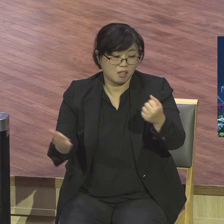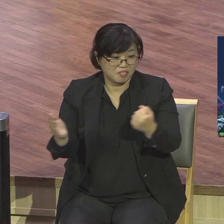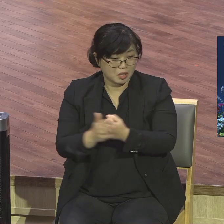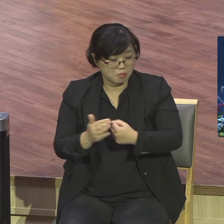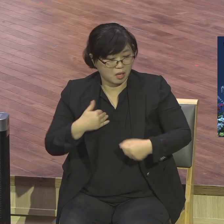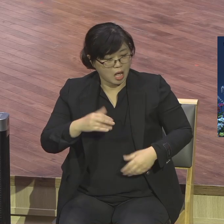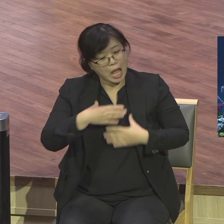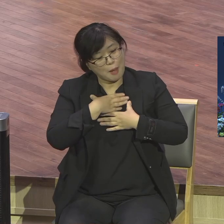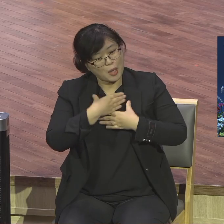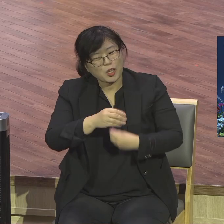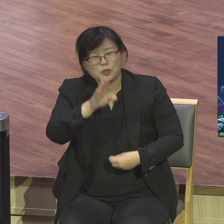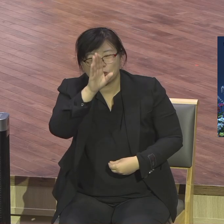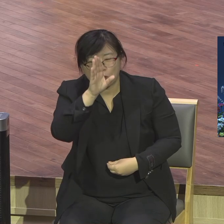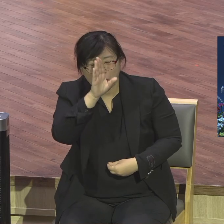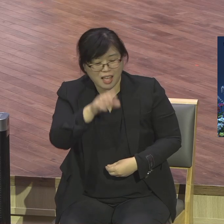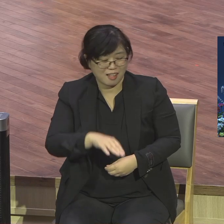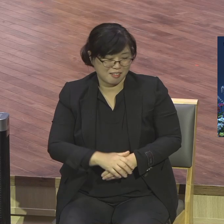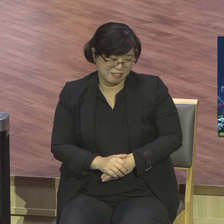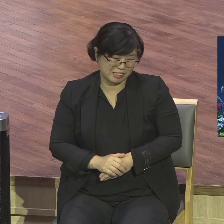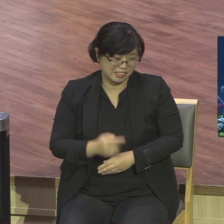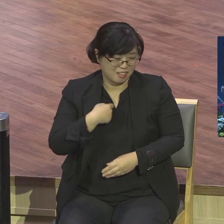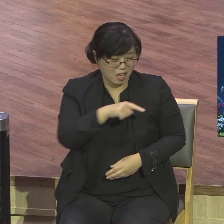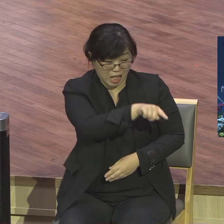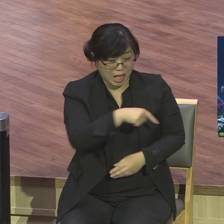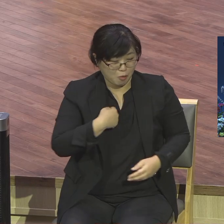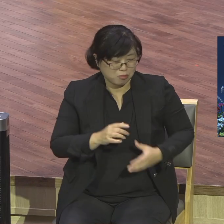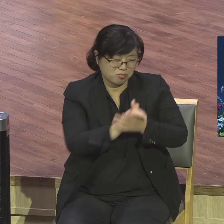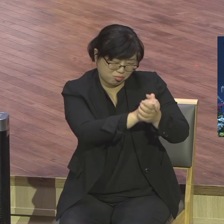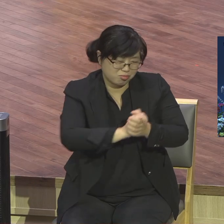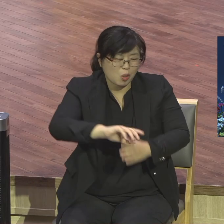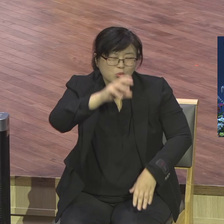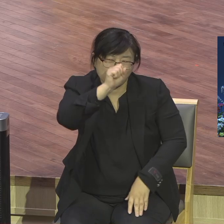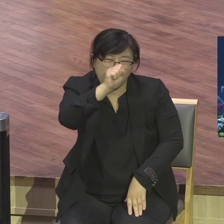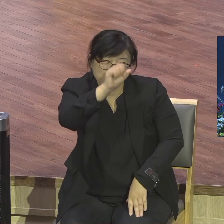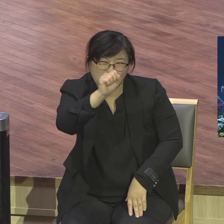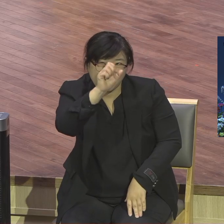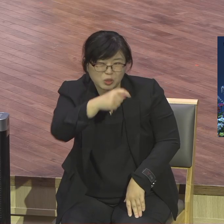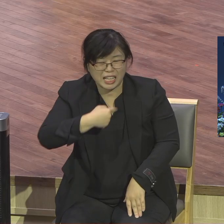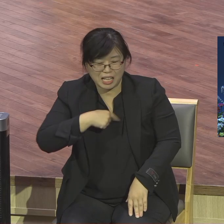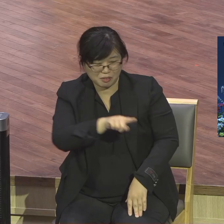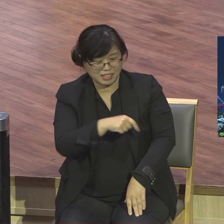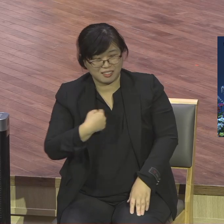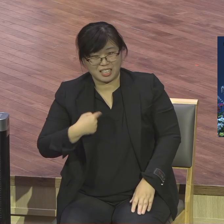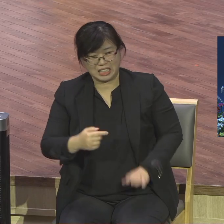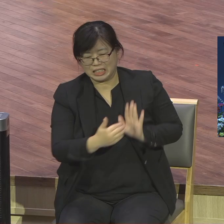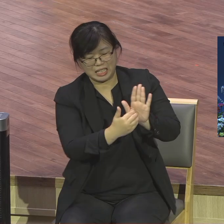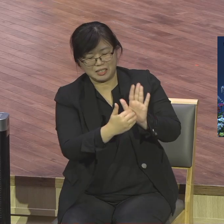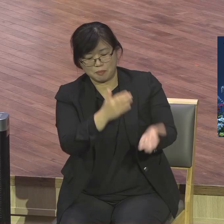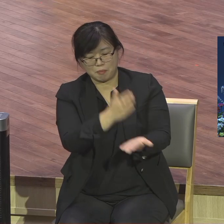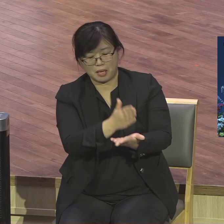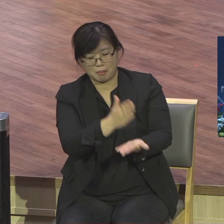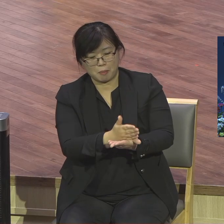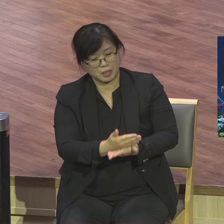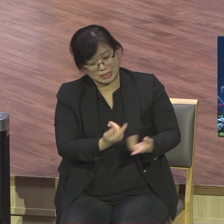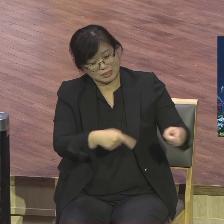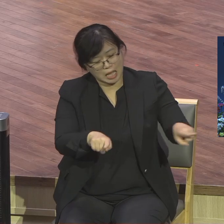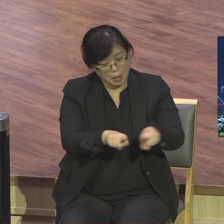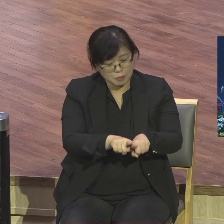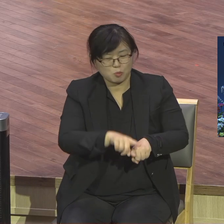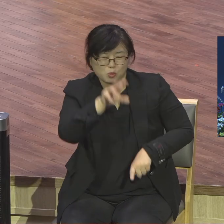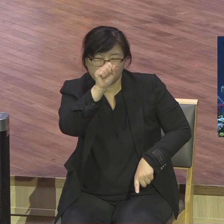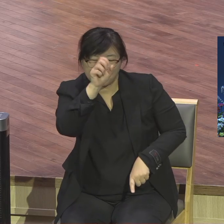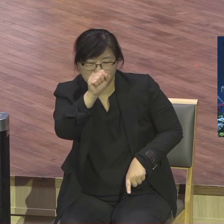교사 거 꺼내야 됩니다 여러분이 앞서서라도 꺼내야 됩니다 그래야 처음에는 난리나지 그러나